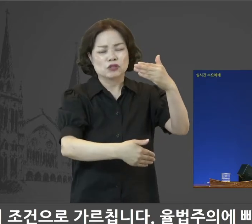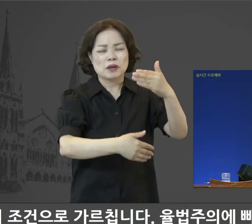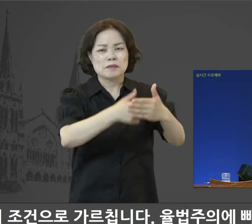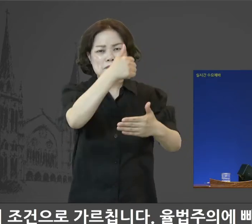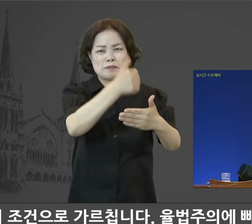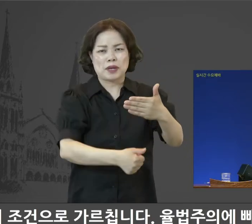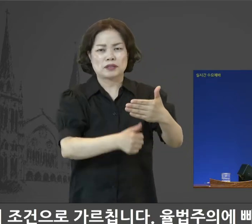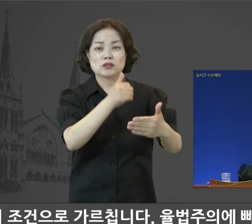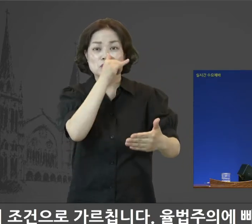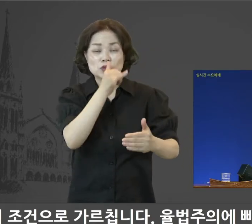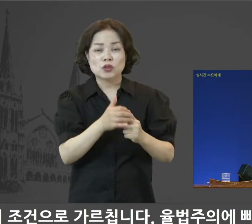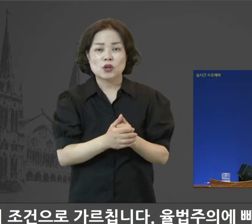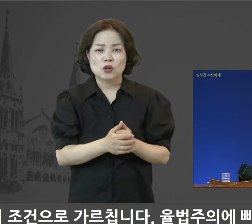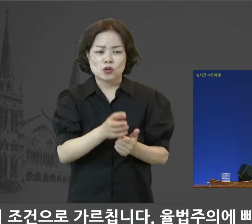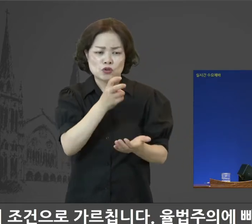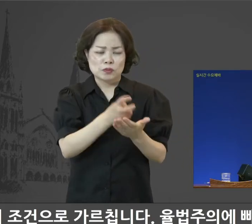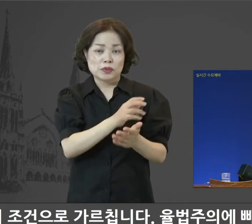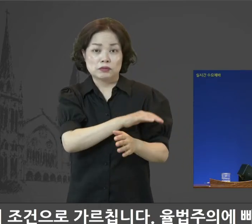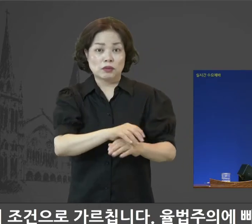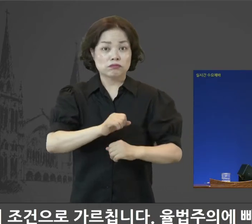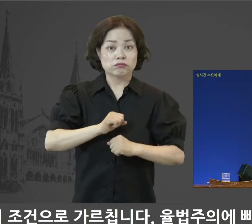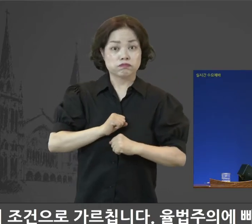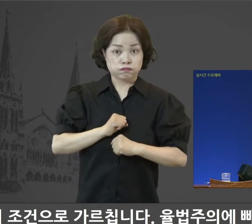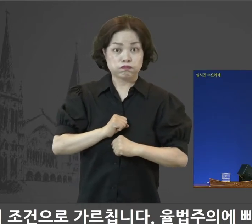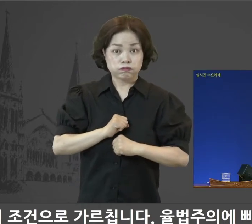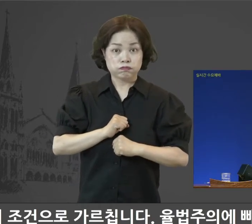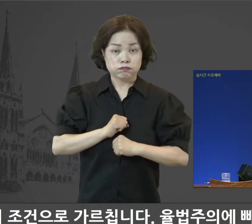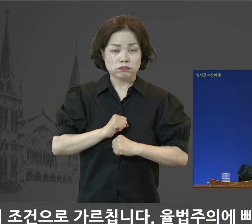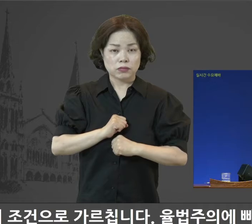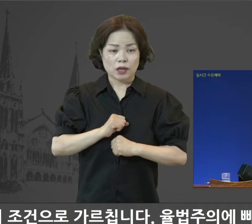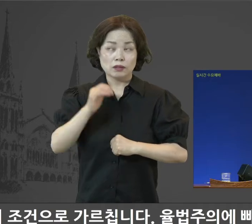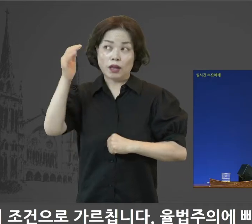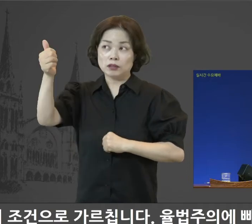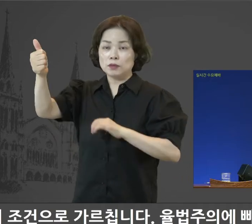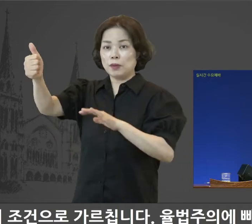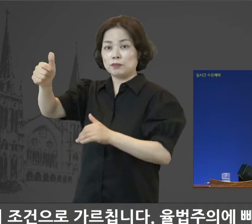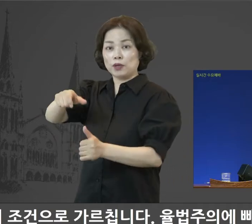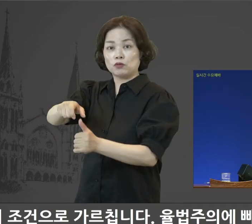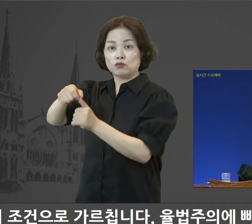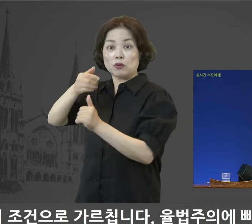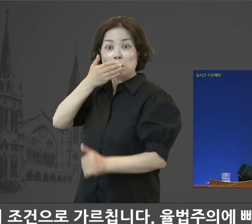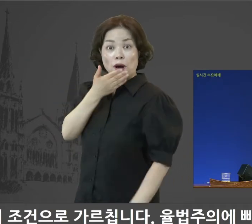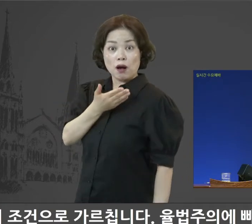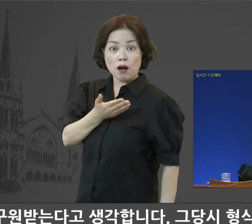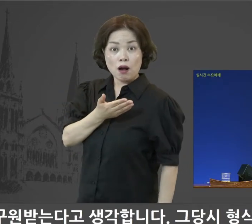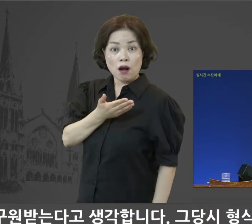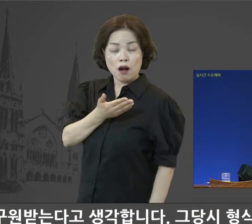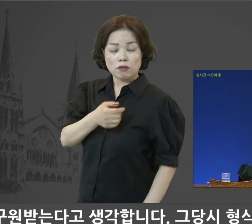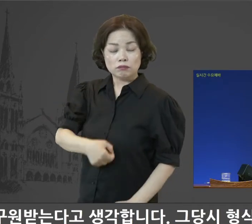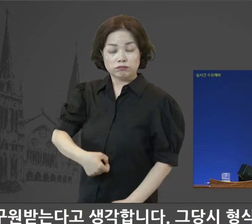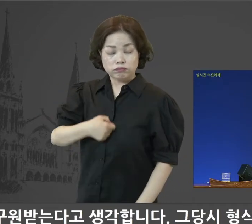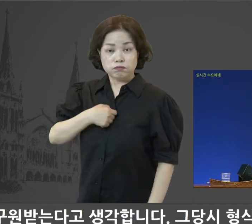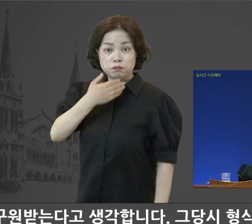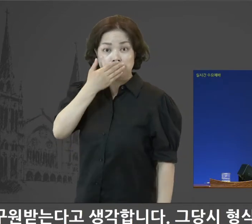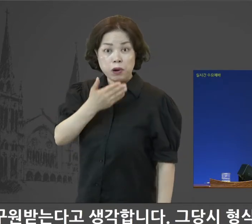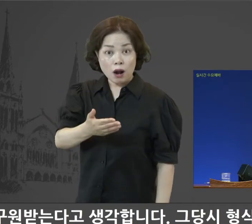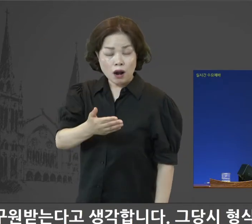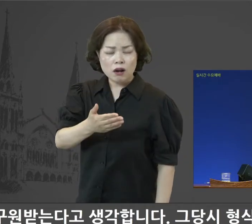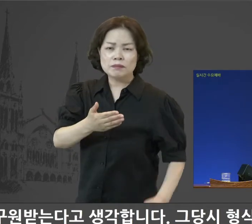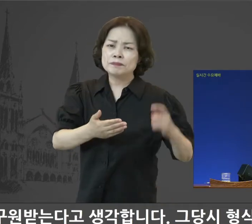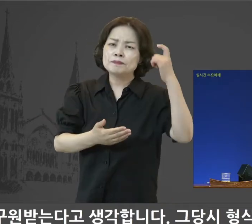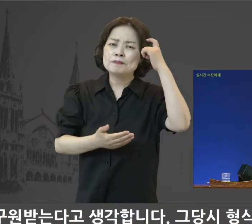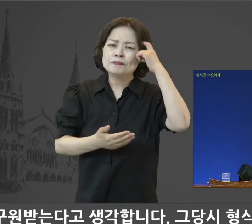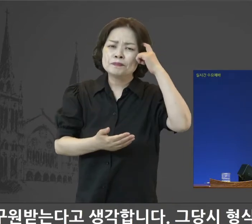있습니다. 율법을 잘 지켜 행함으로 자기가 하나님 앞에 구원받을 수 있다, 의롭게 될 수 있다라는